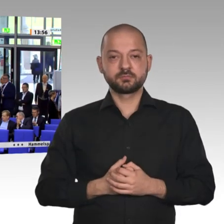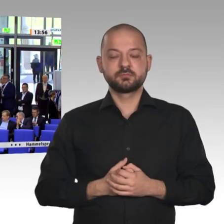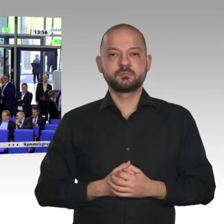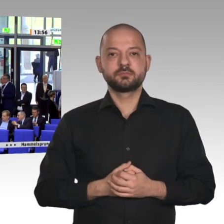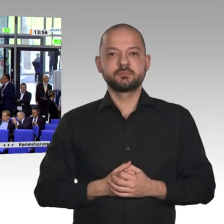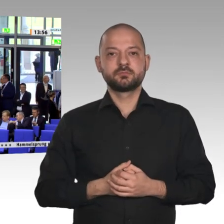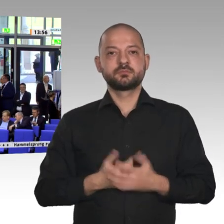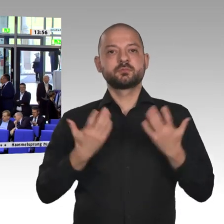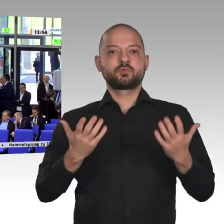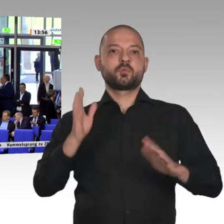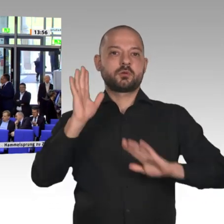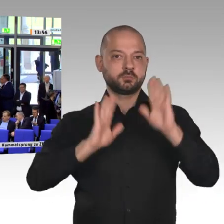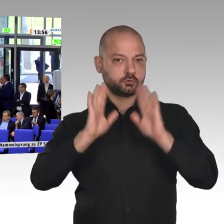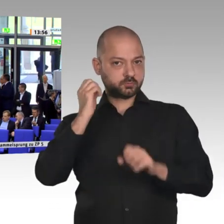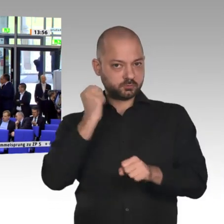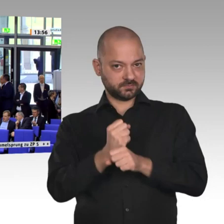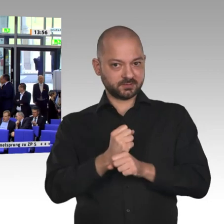So, ich bitte um ein Zeichen.